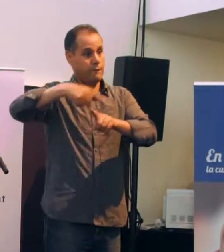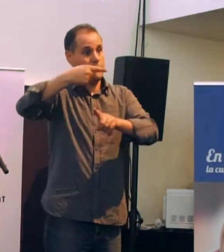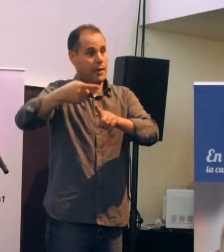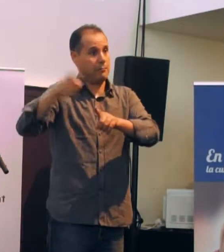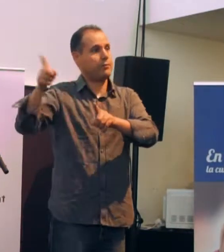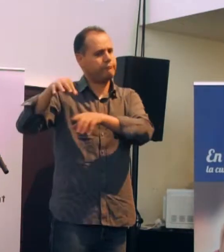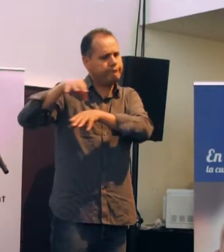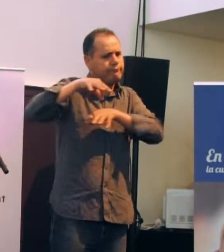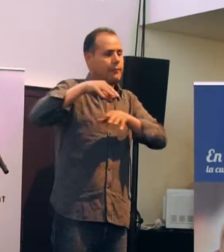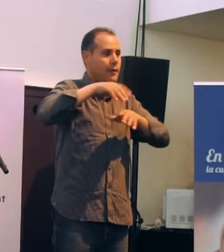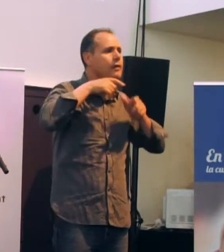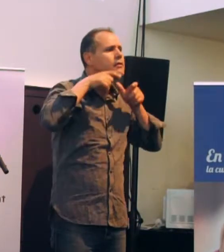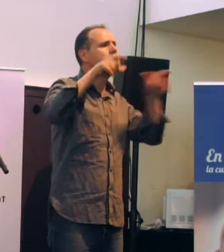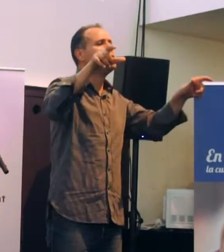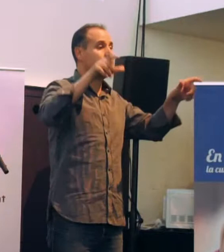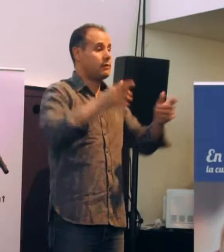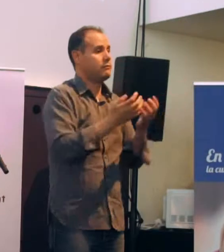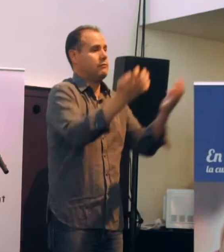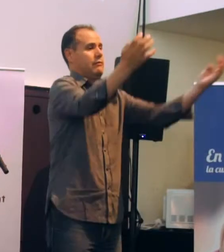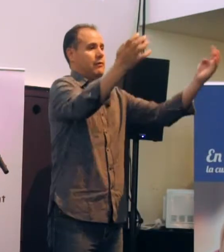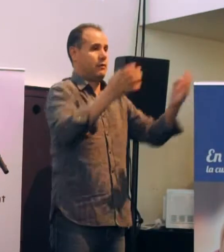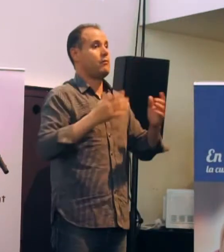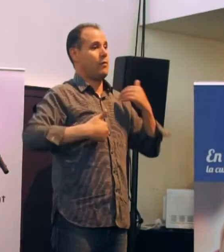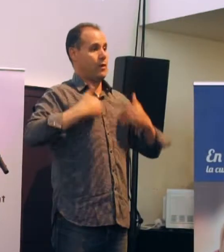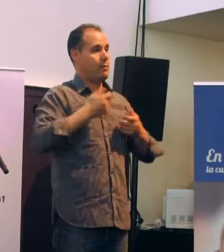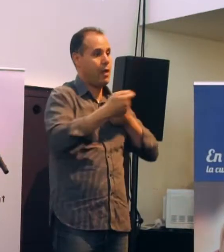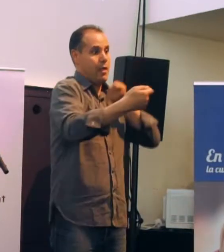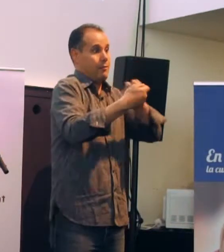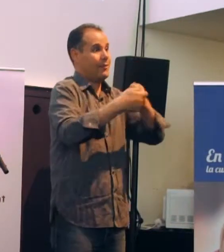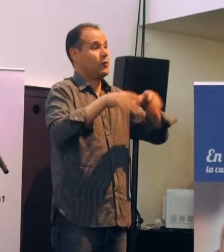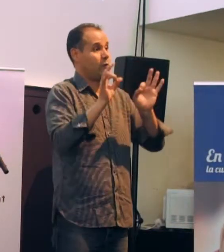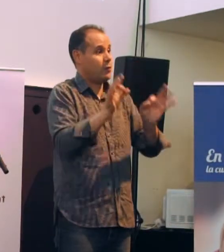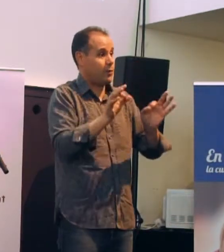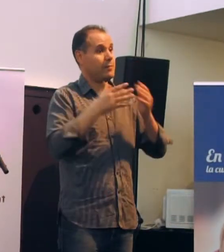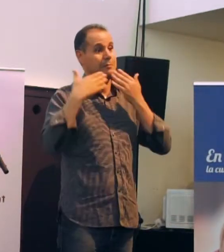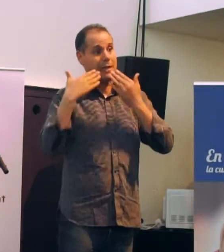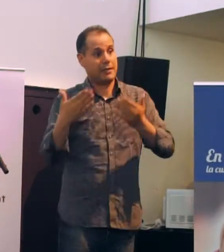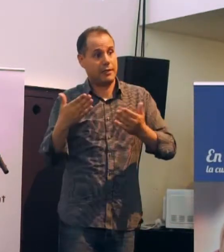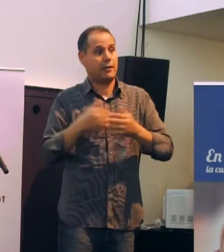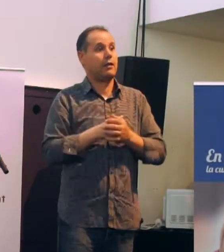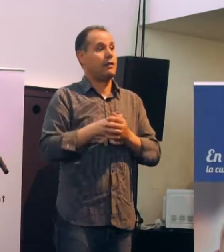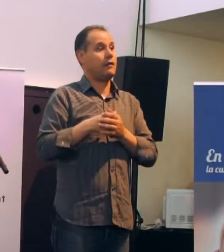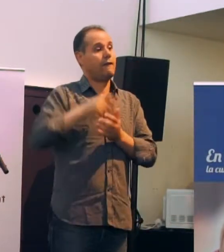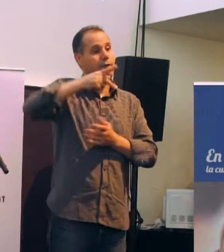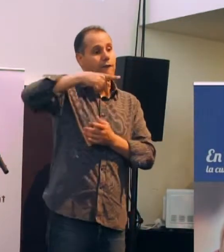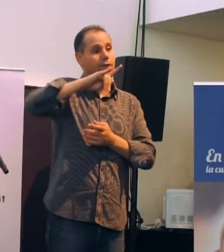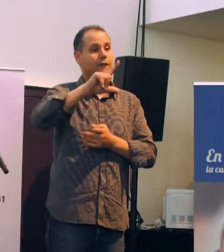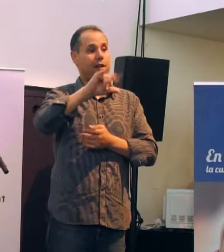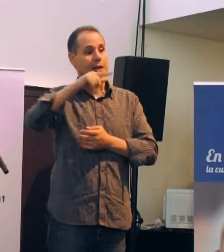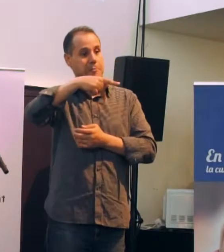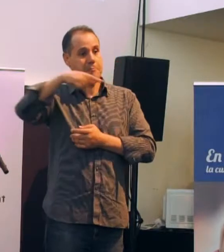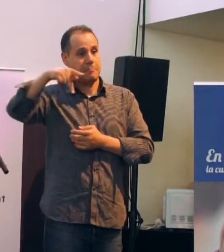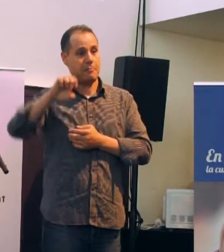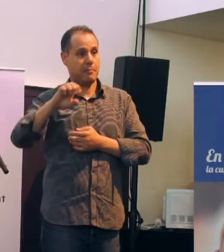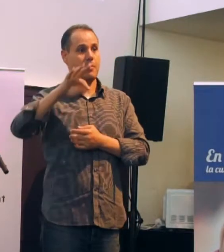dans l'accessibilité de certaines séances pour les publics en situation de handicap. Et c'est à ce titre que je remercie Philippe Thomas,